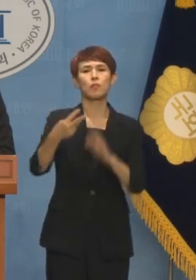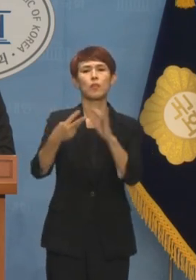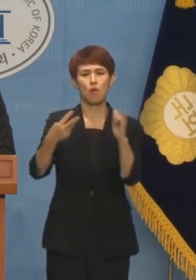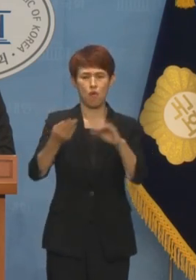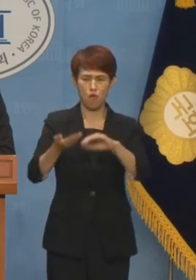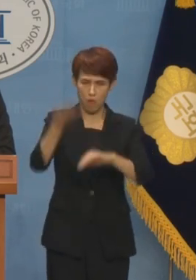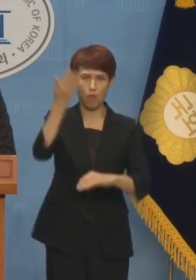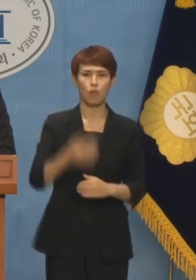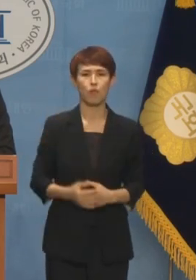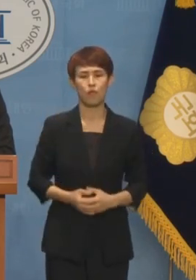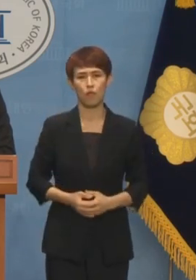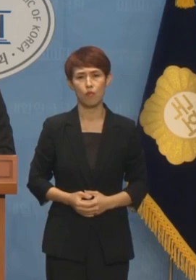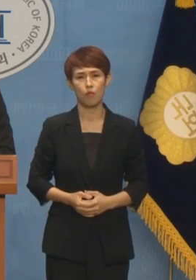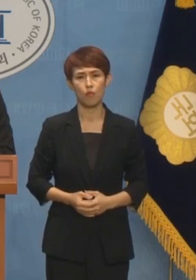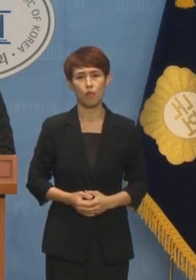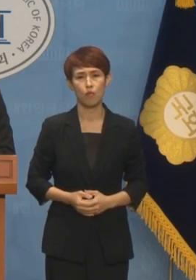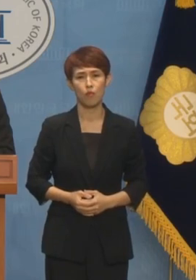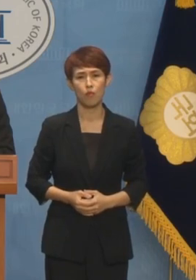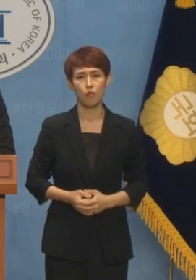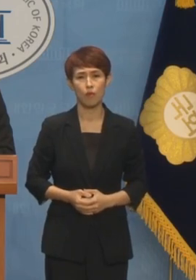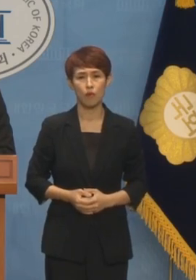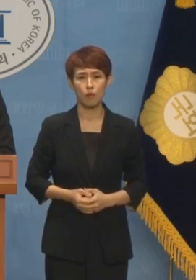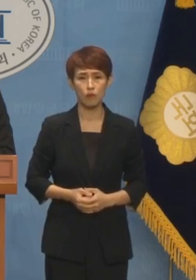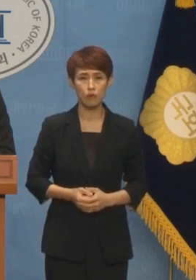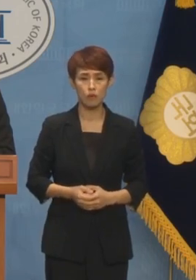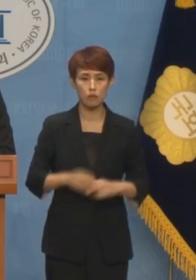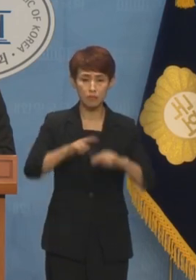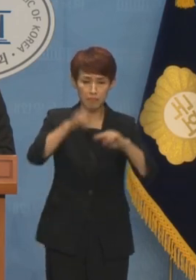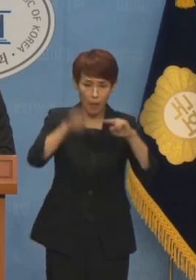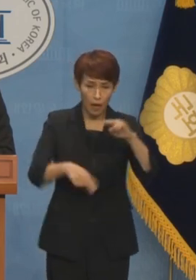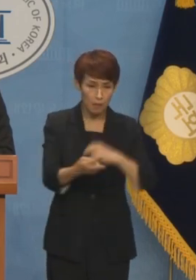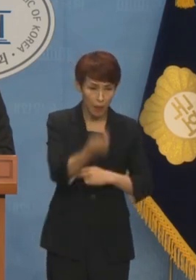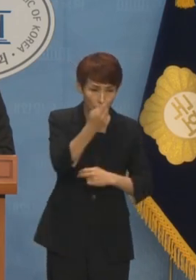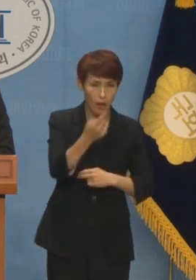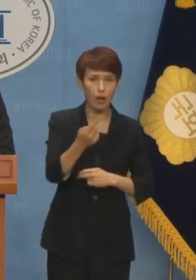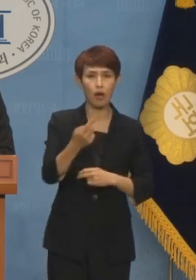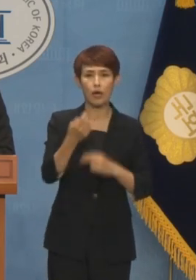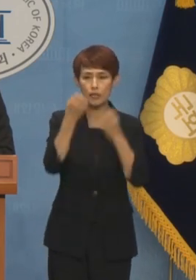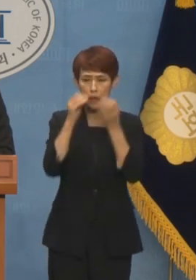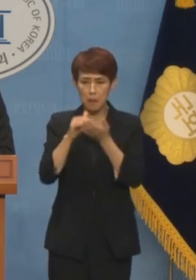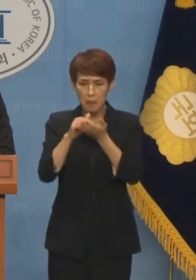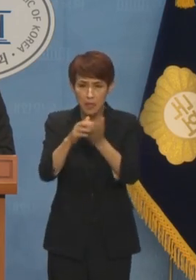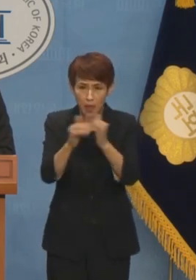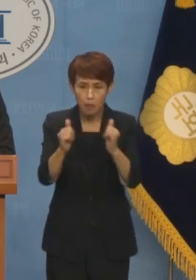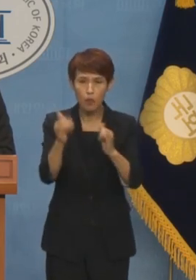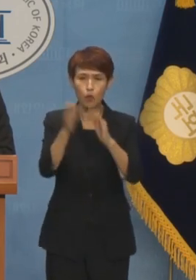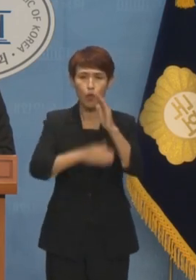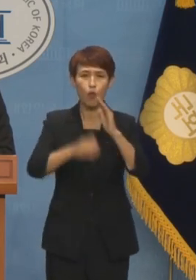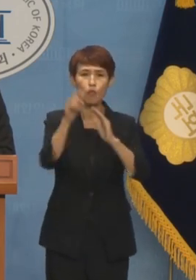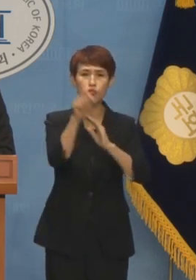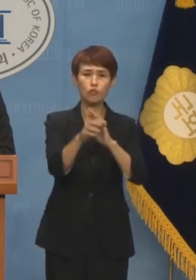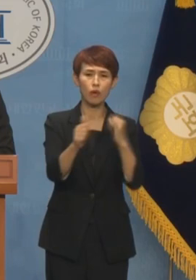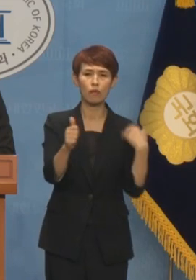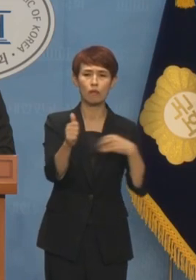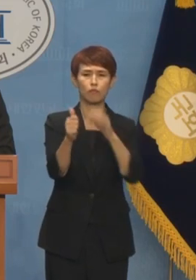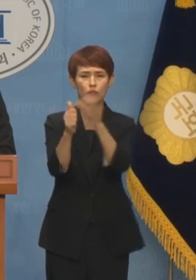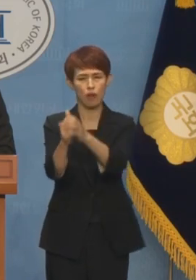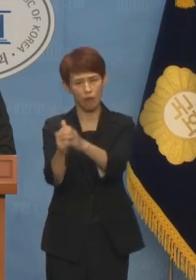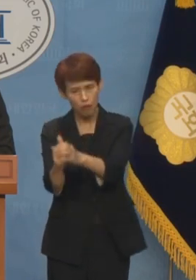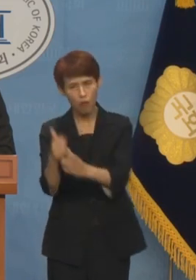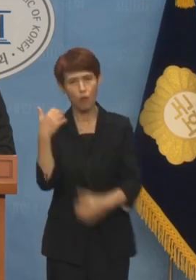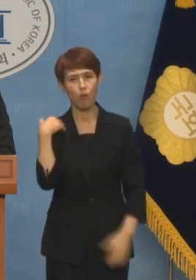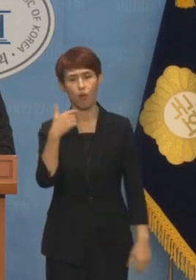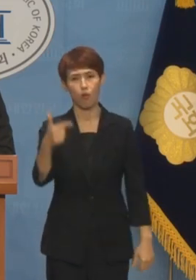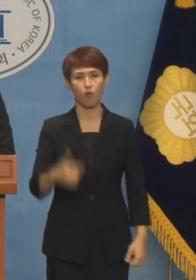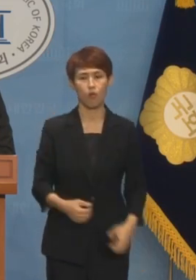넘습니다. 떠난 이들의 빈자리는 전연차 공무원의 부담으로 이어질 수밖에 없습니다.